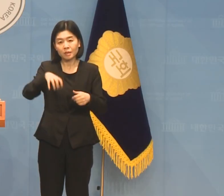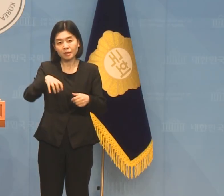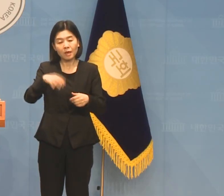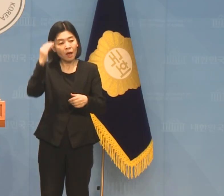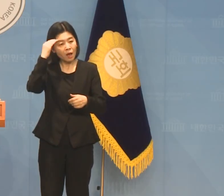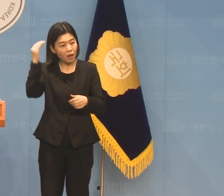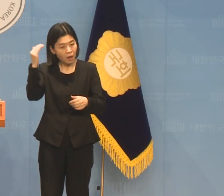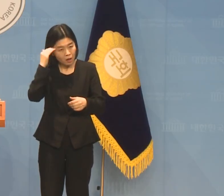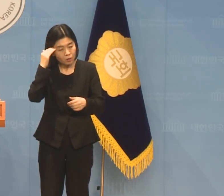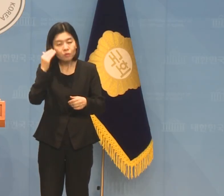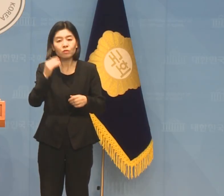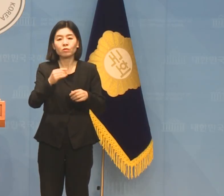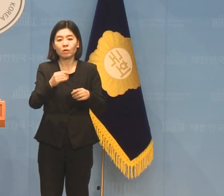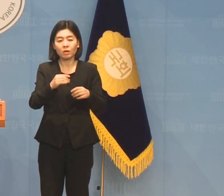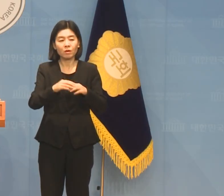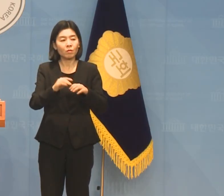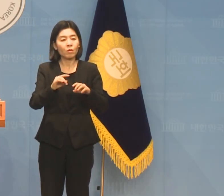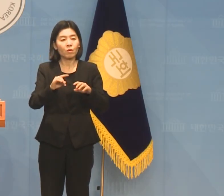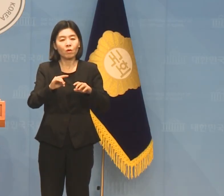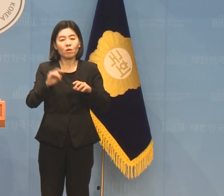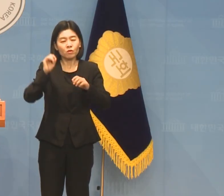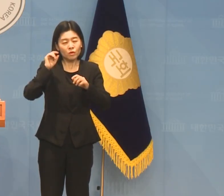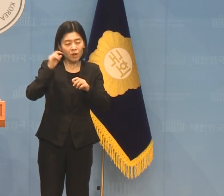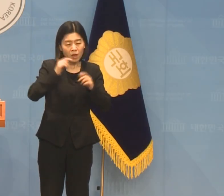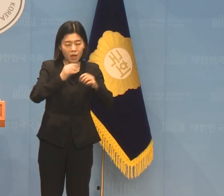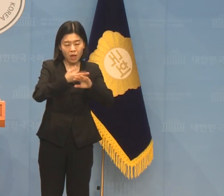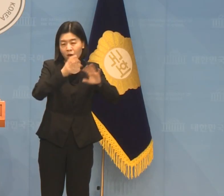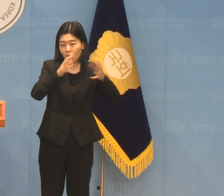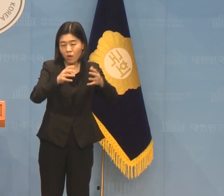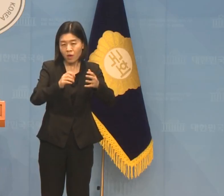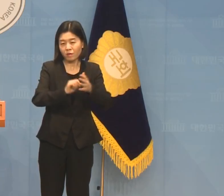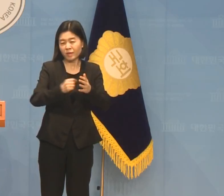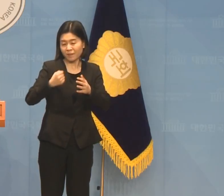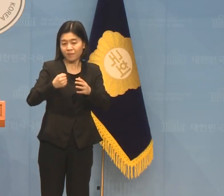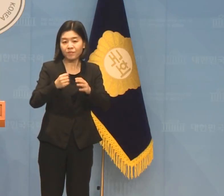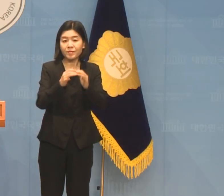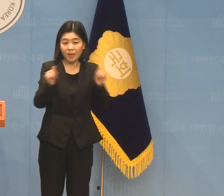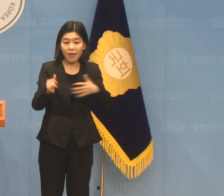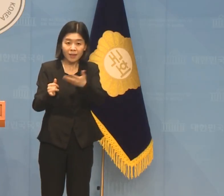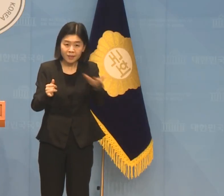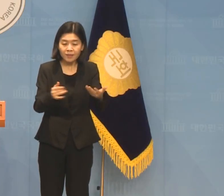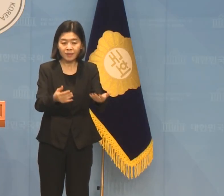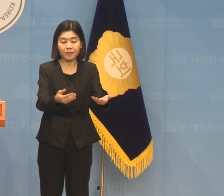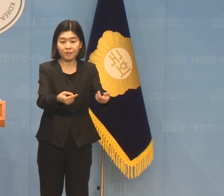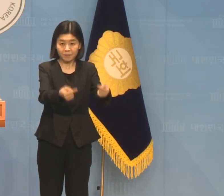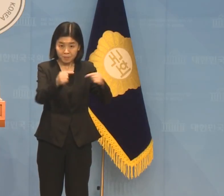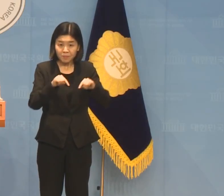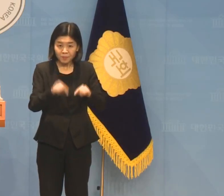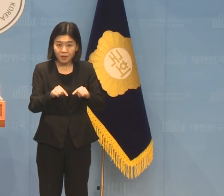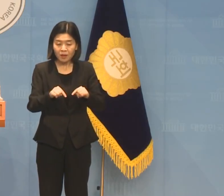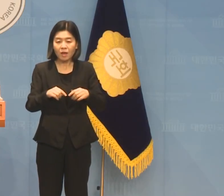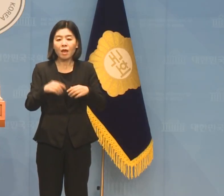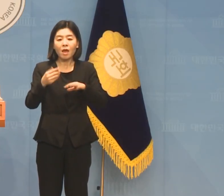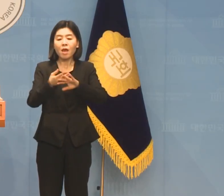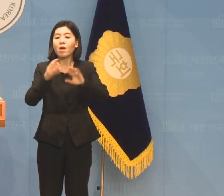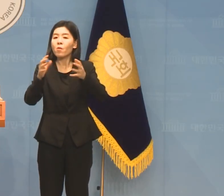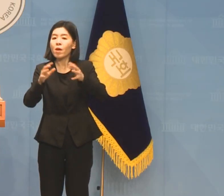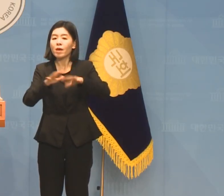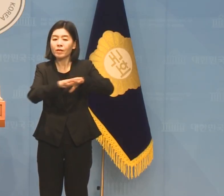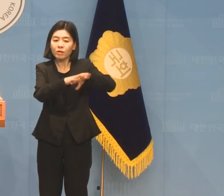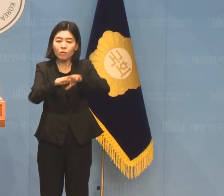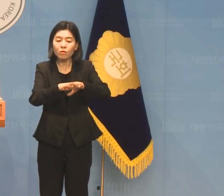한국국제교류재단 해외 유력인사 초청 방언단과 함께 의회 협력 네트워크 구축 및 협력 방안을 논의할